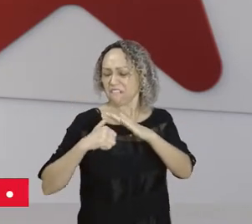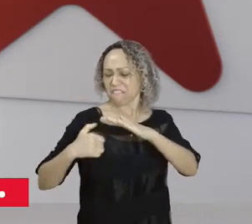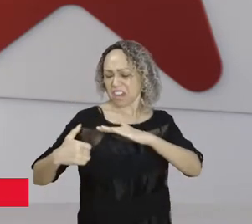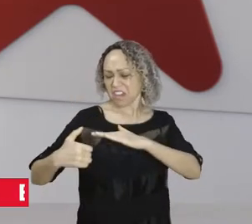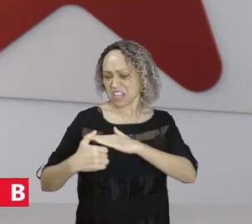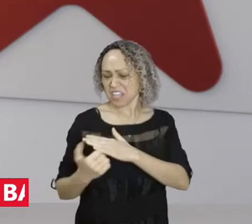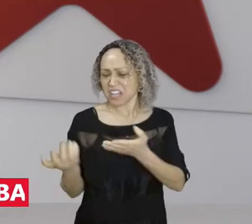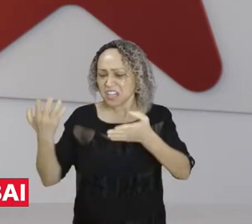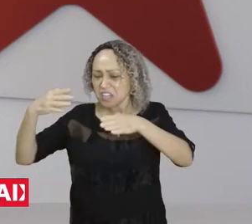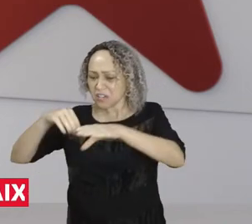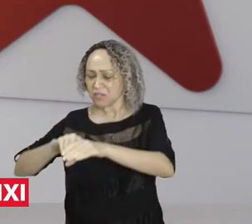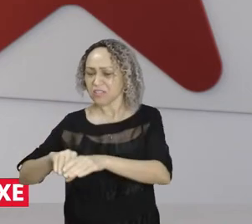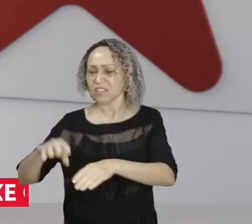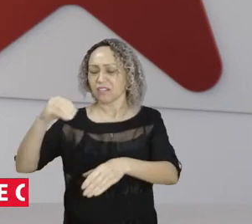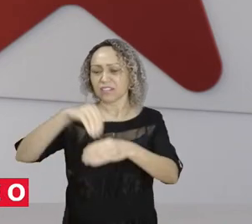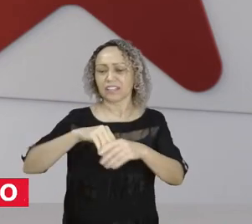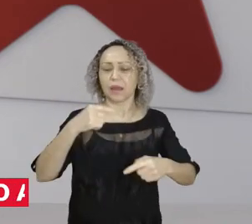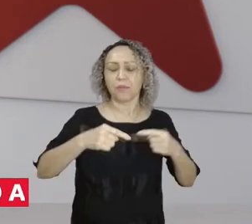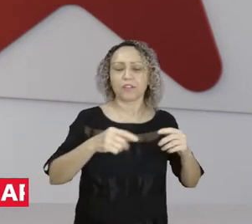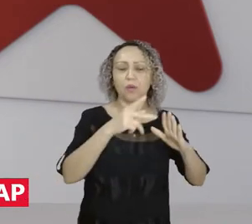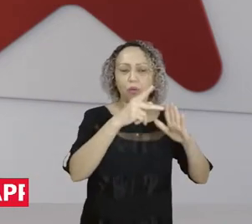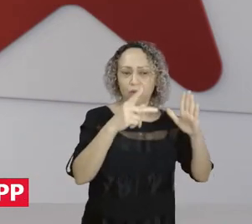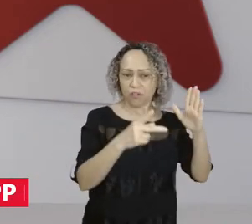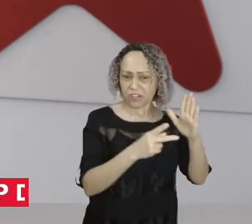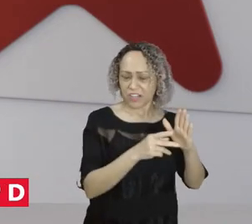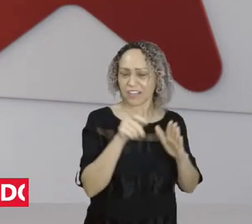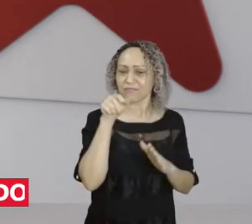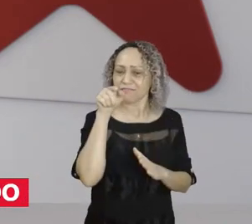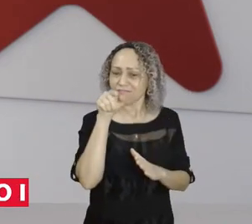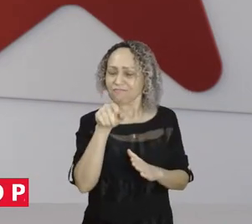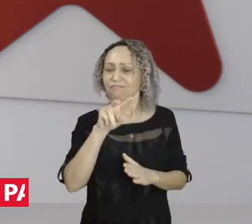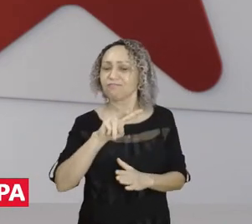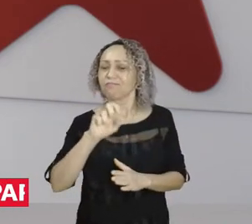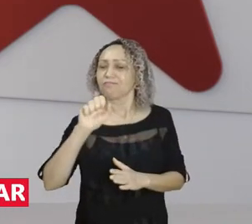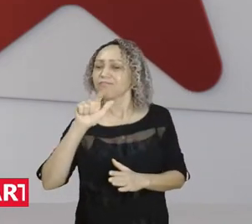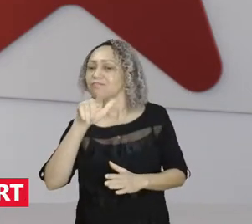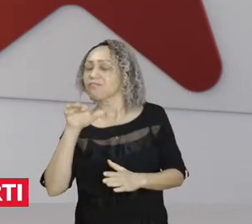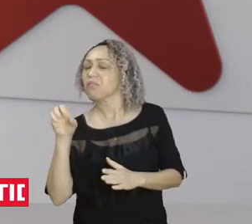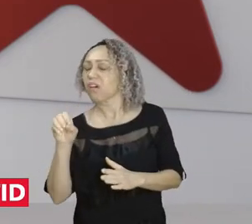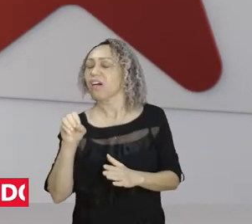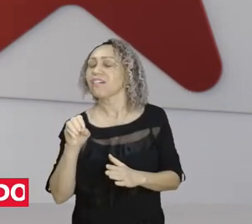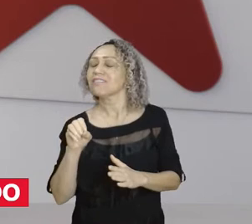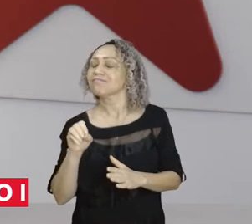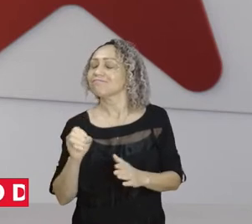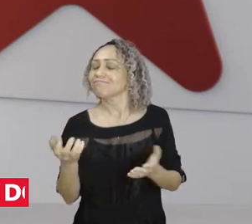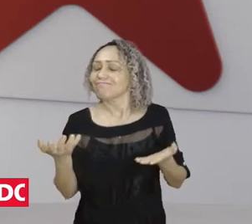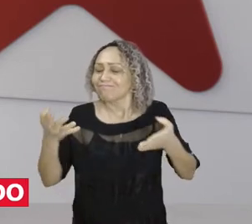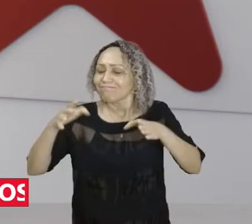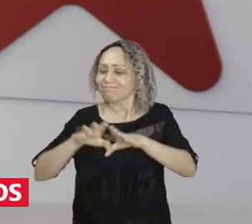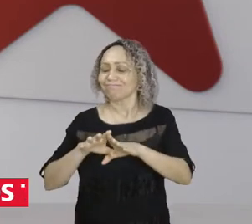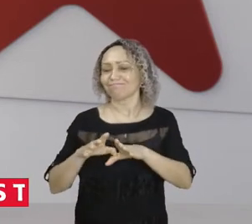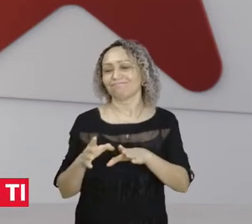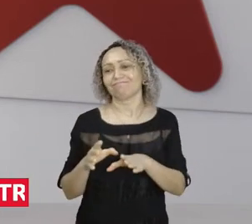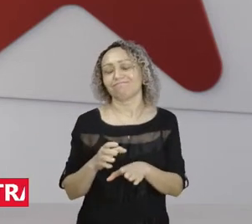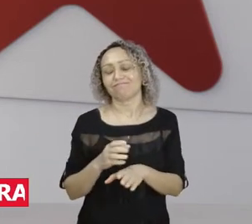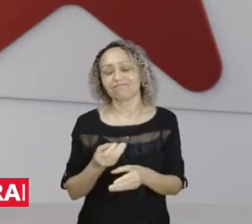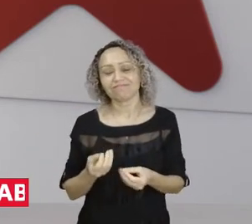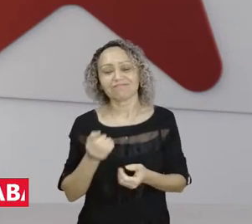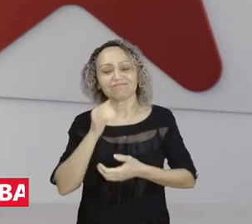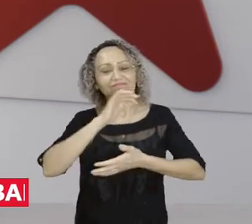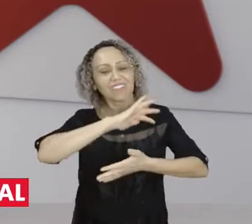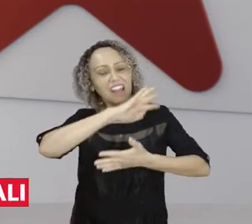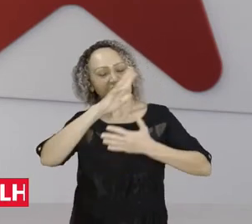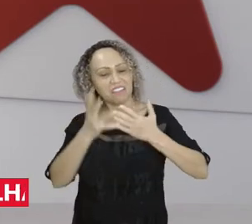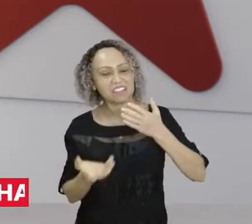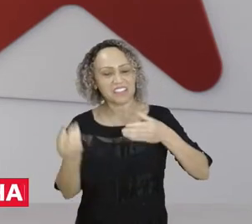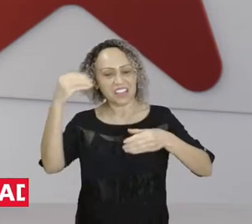política. E os projetos do Valdo aí que ele apresentou para a gente, que são super importantes na inclusão da língua brasileira de sinais nos ambientes